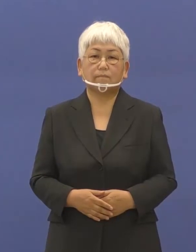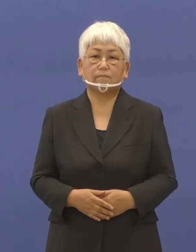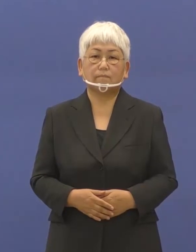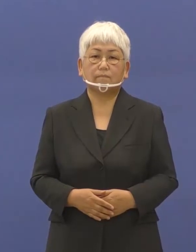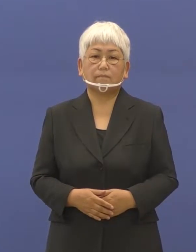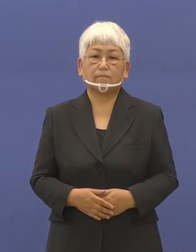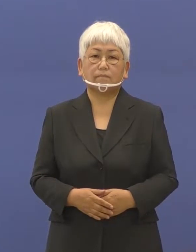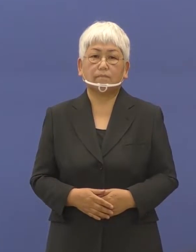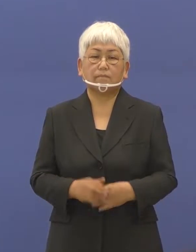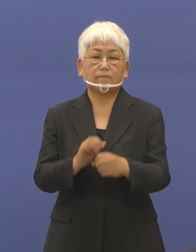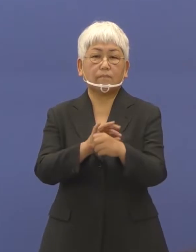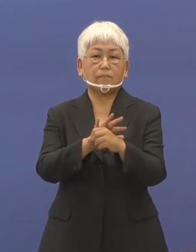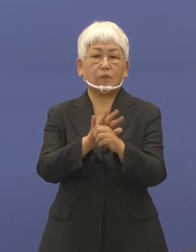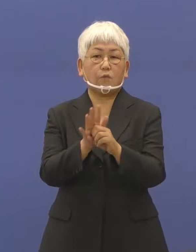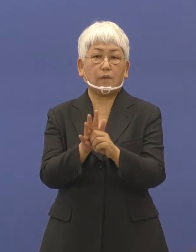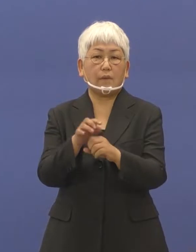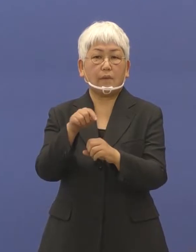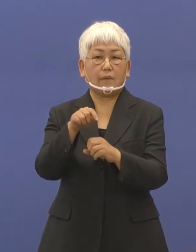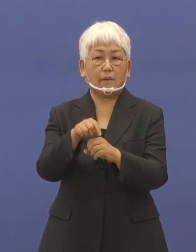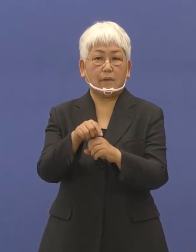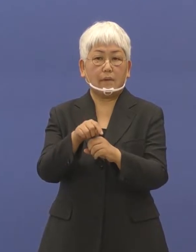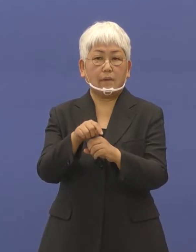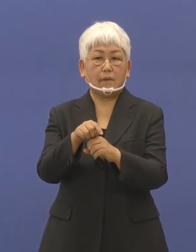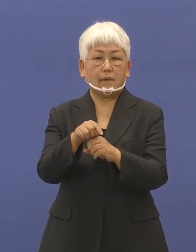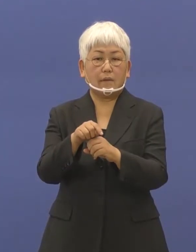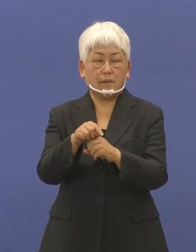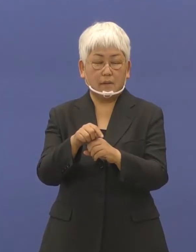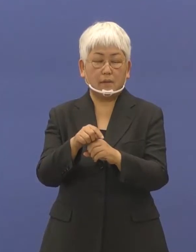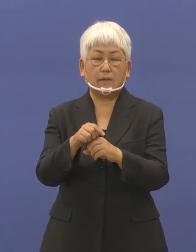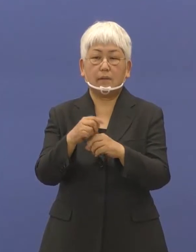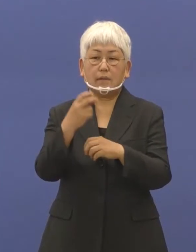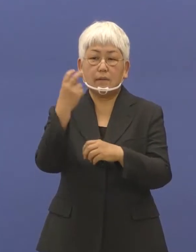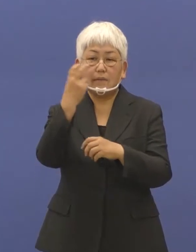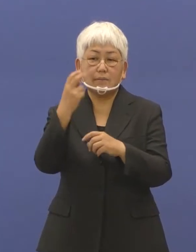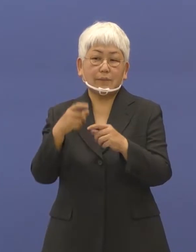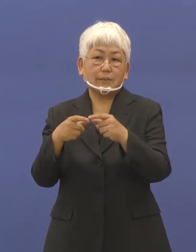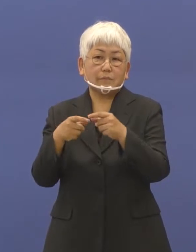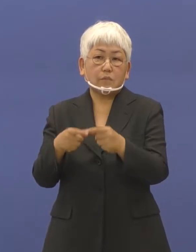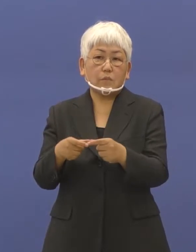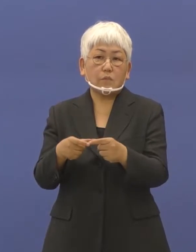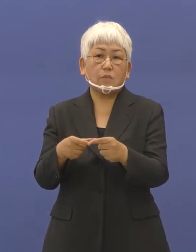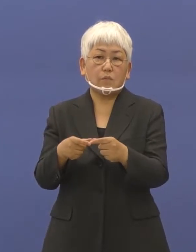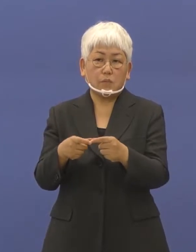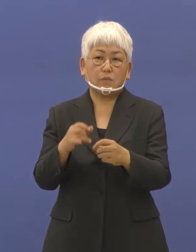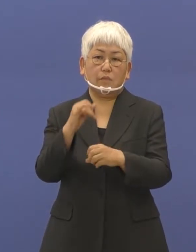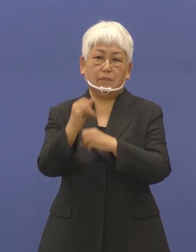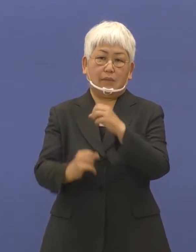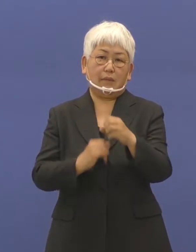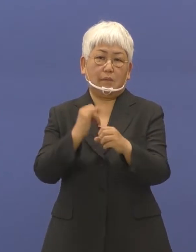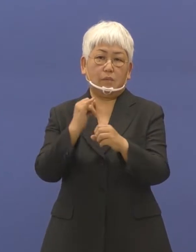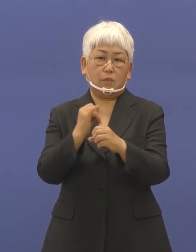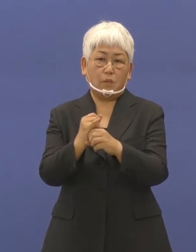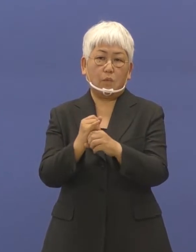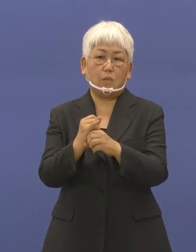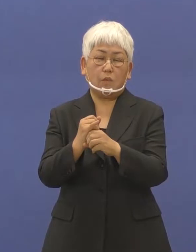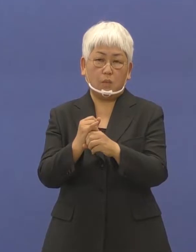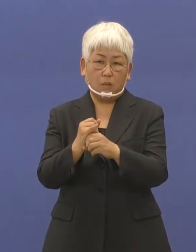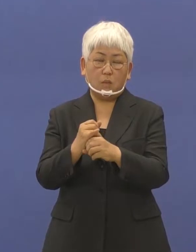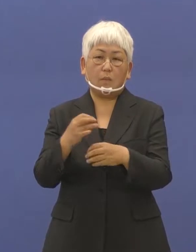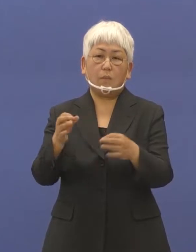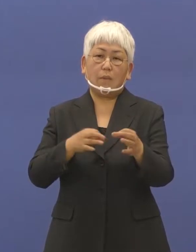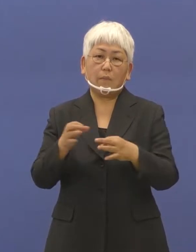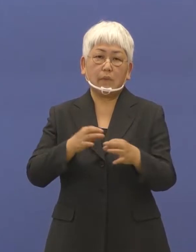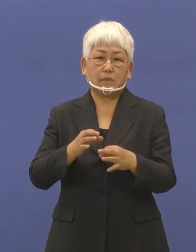新型コロナウイルスの抗原定性検査キットのネット販売が解禁にな